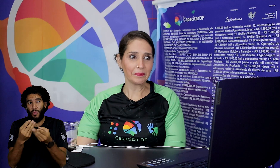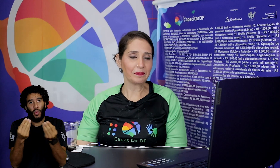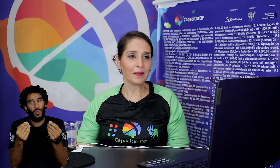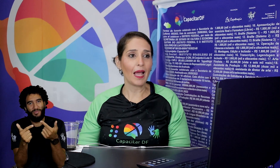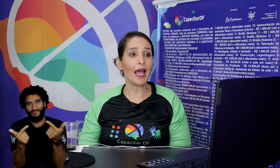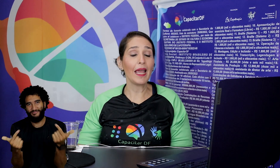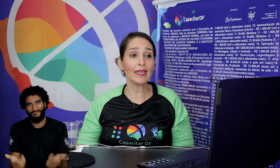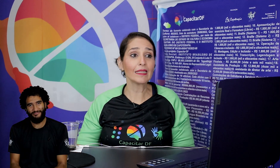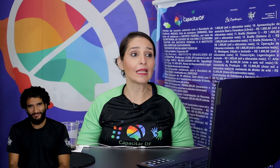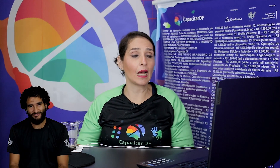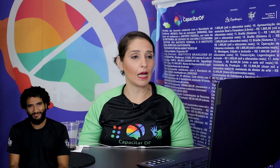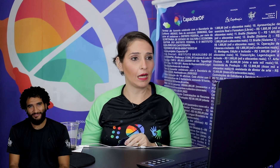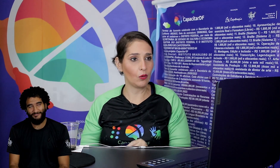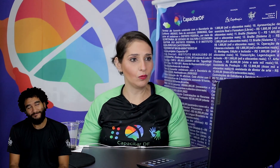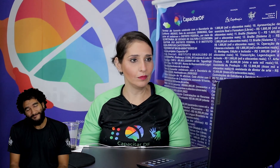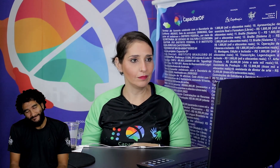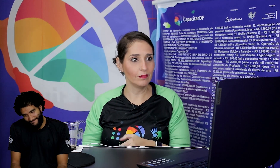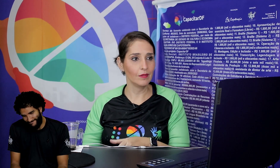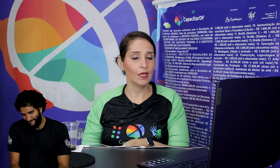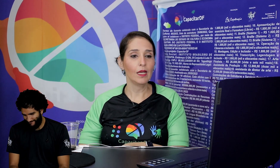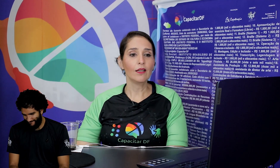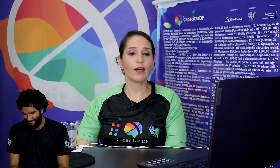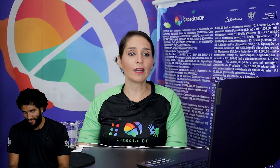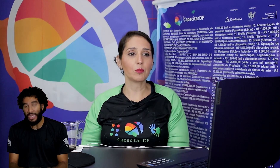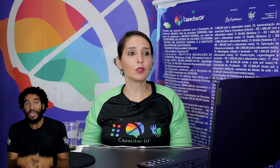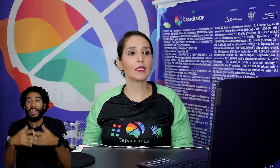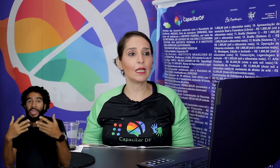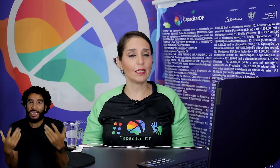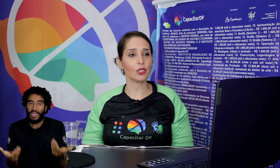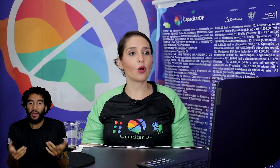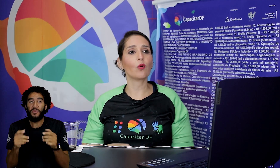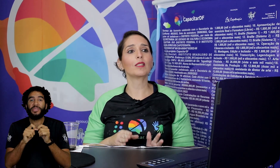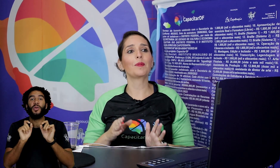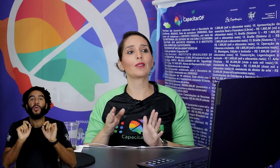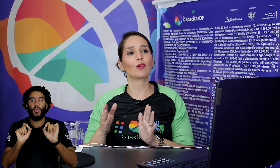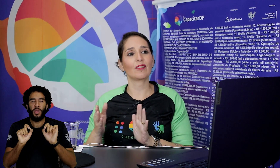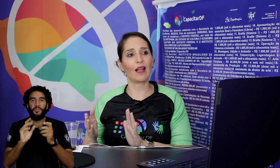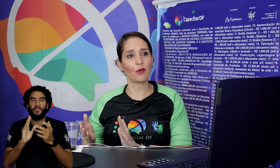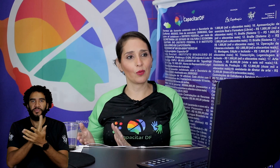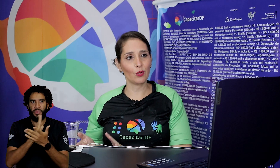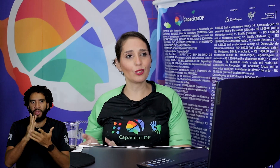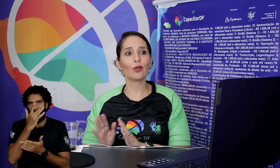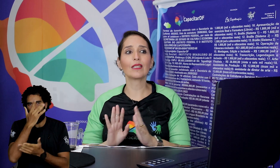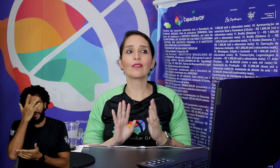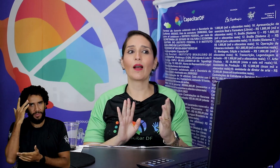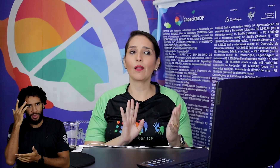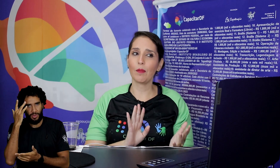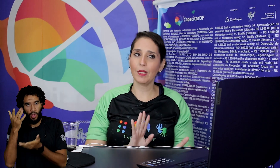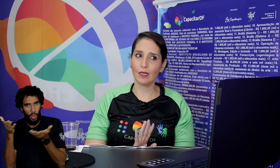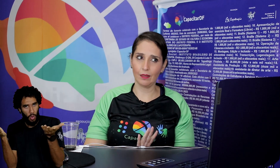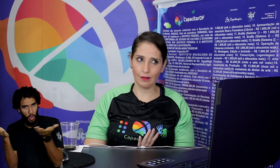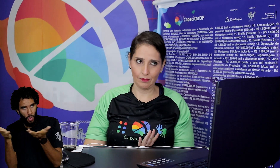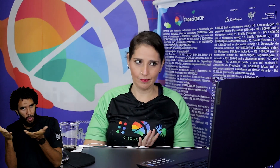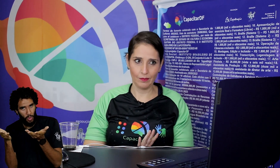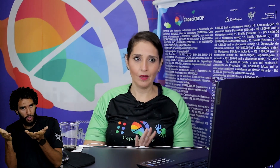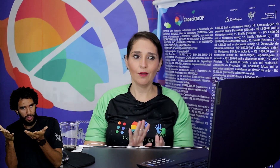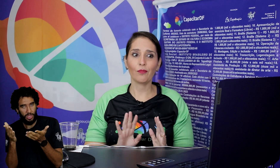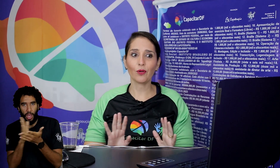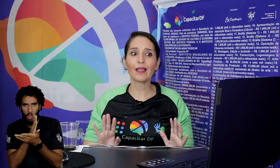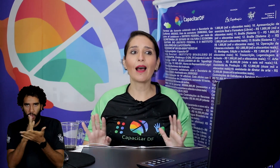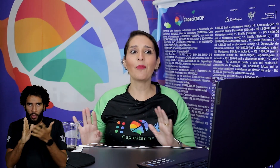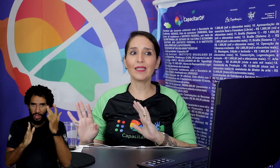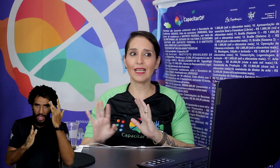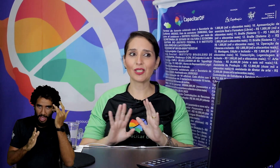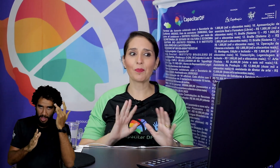assim. Então, faremos o seguinte, algumas pessoas falam hoje, outras falam amanhã.